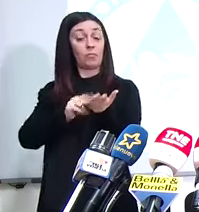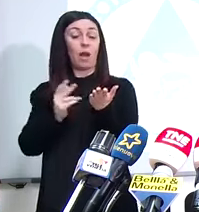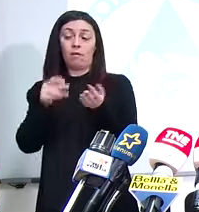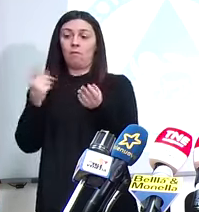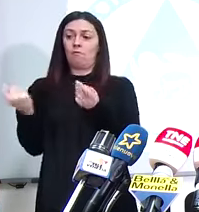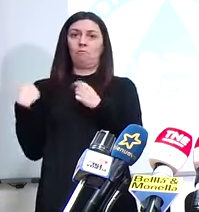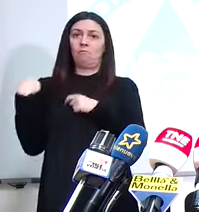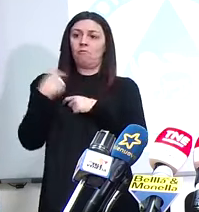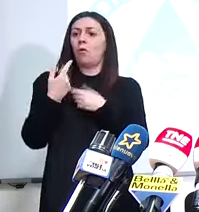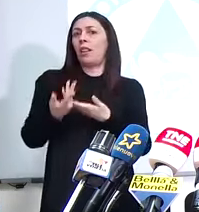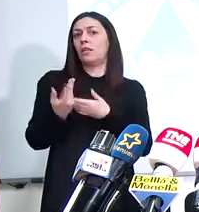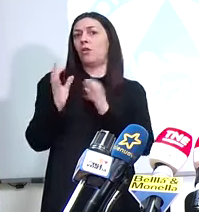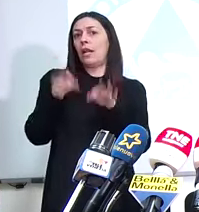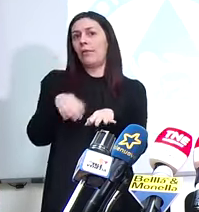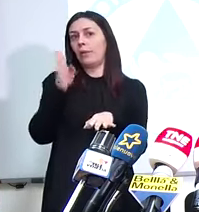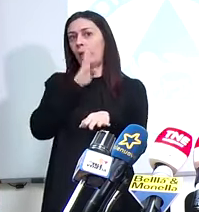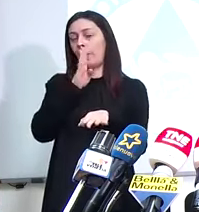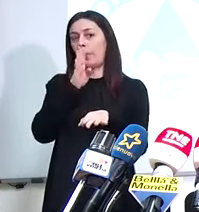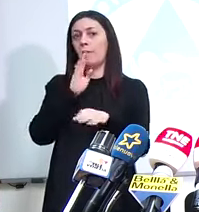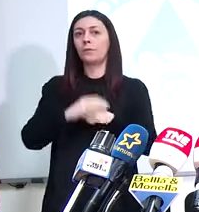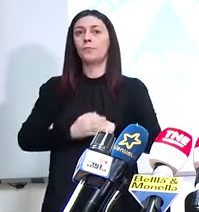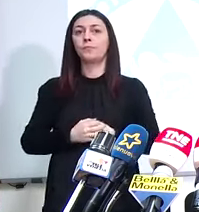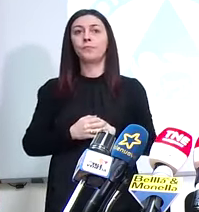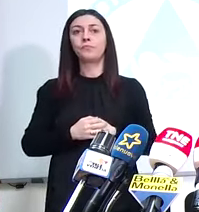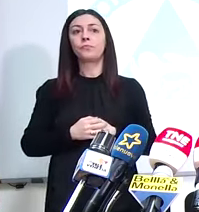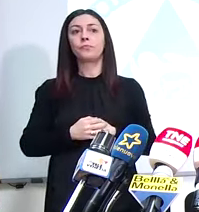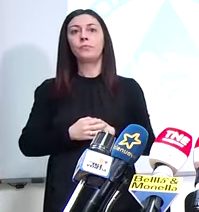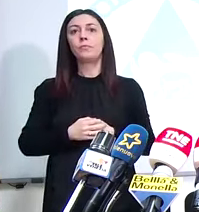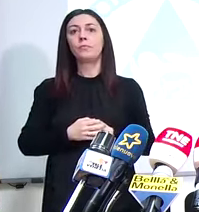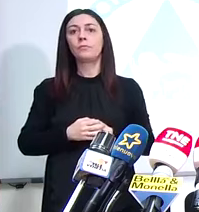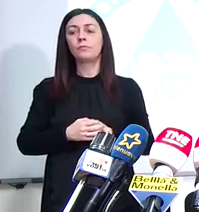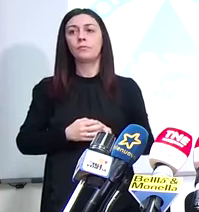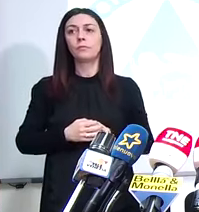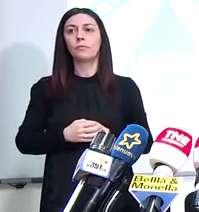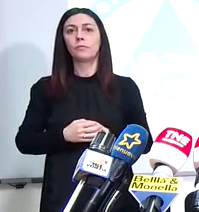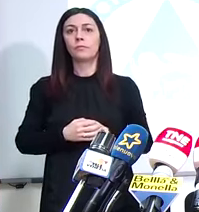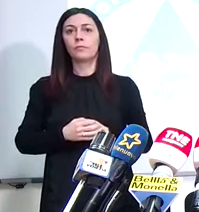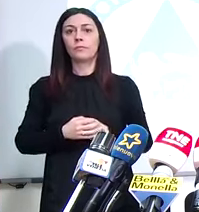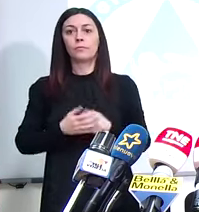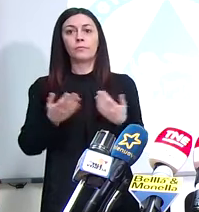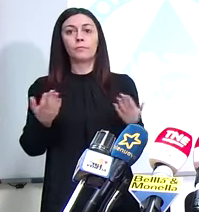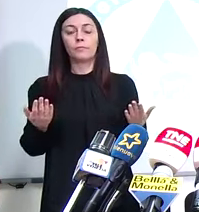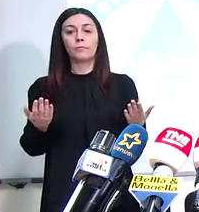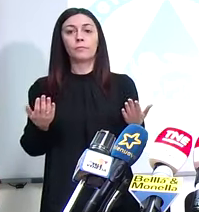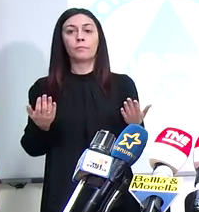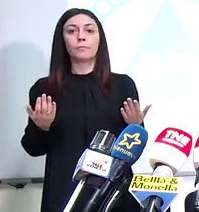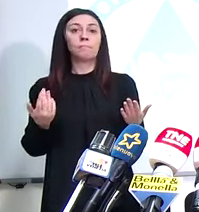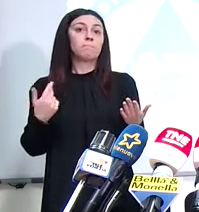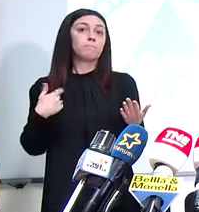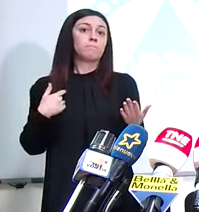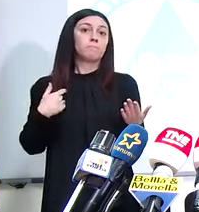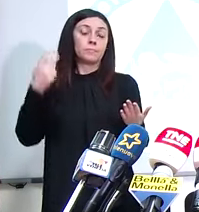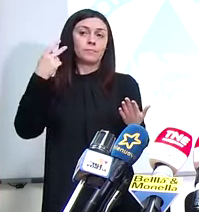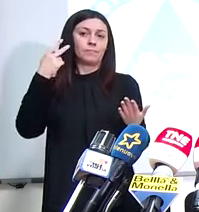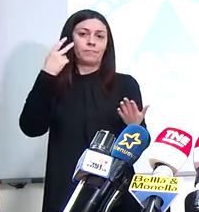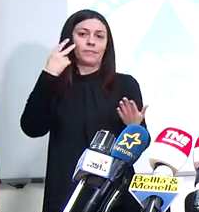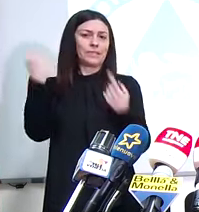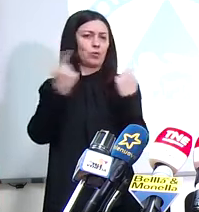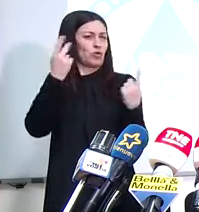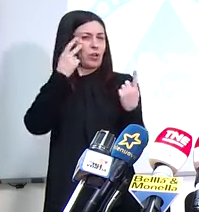mandata ieri la richiesta circa d'europa parte fatto che allora io vedo questo scenario che da qui è